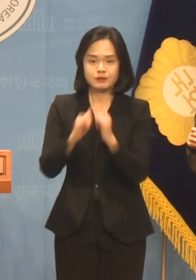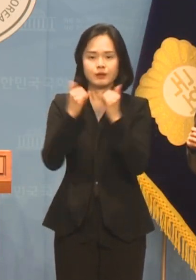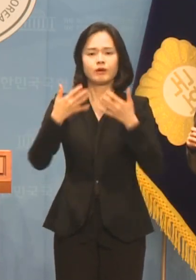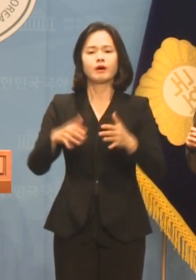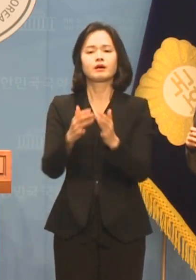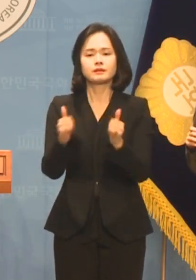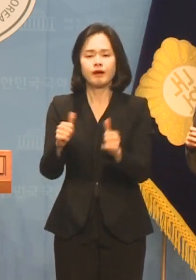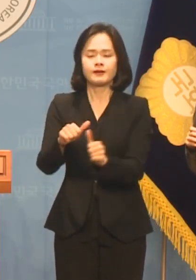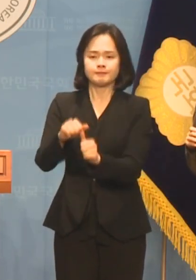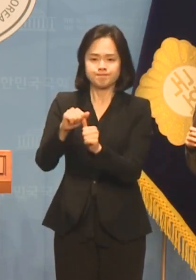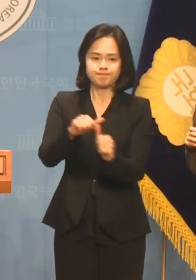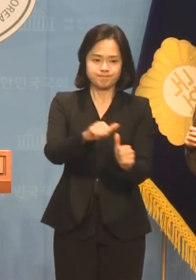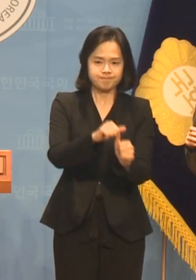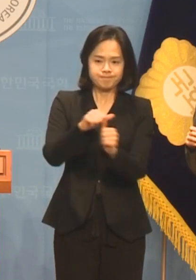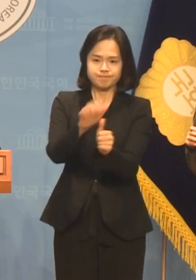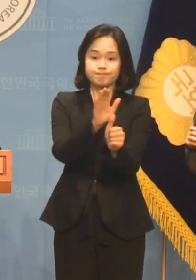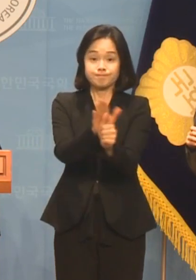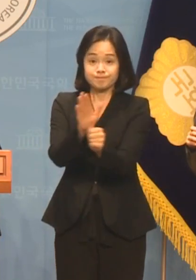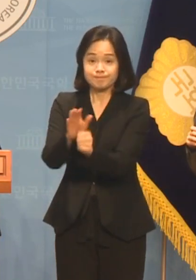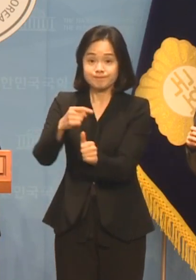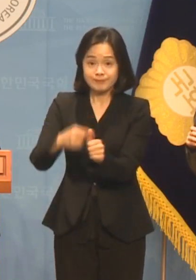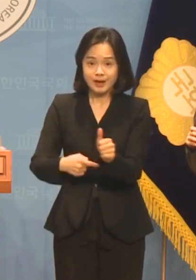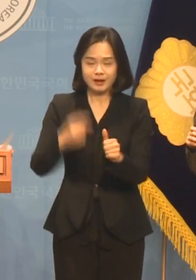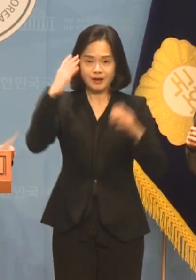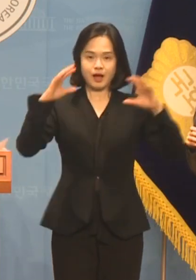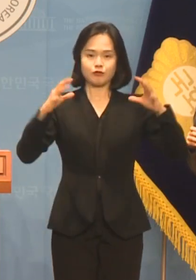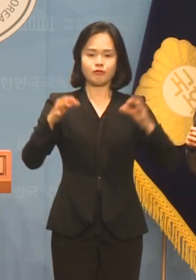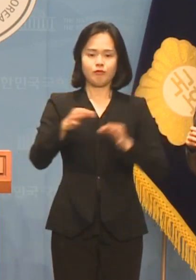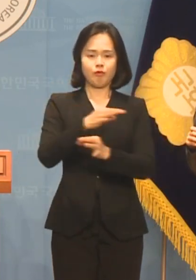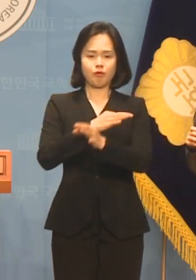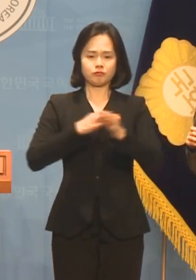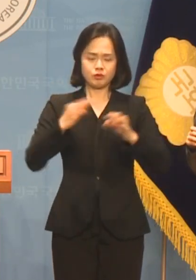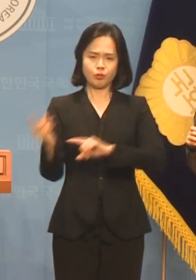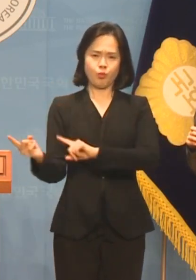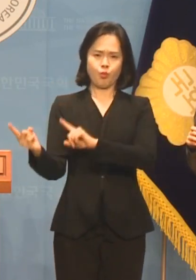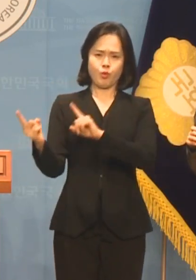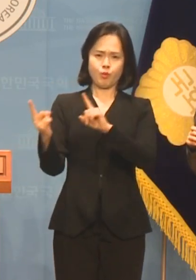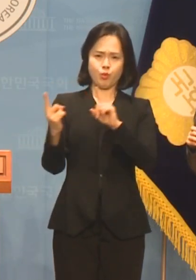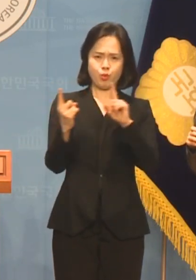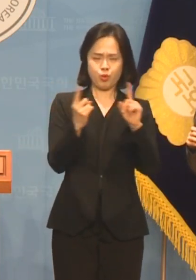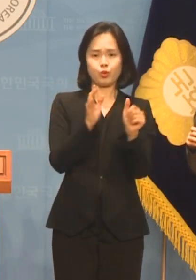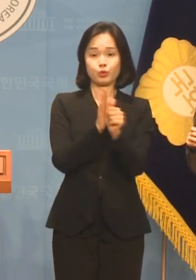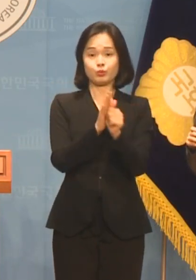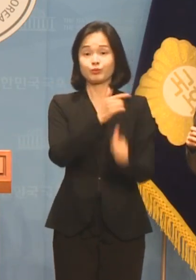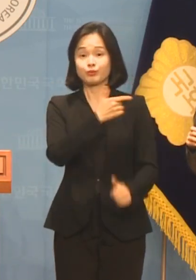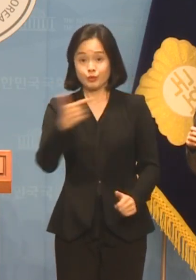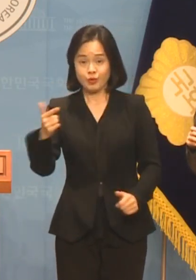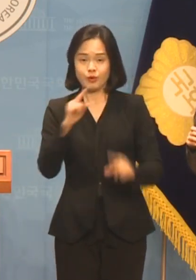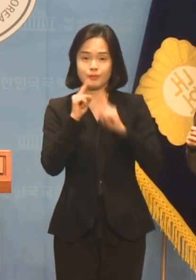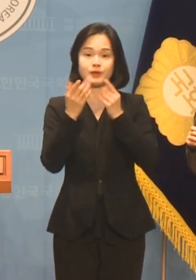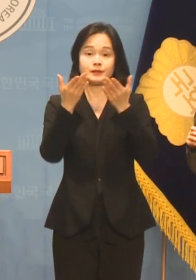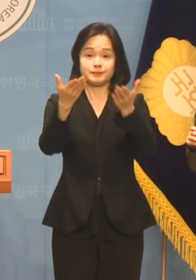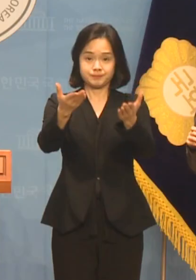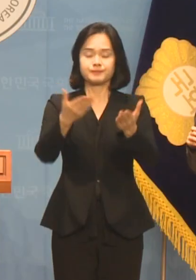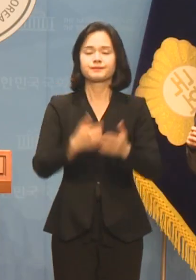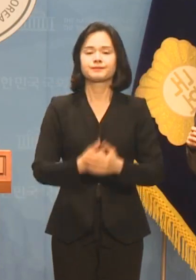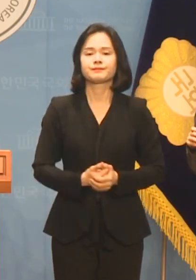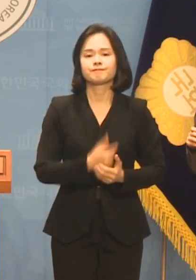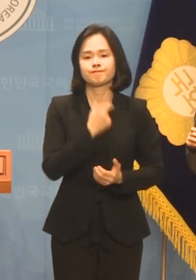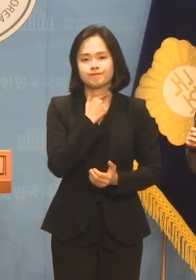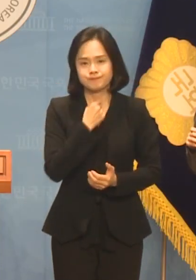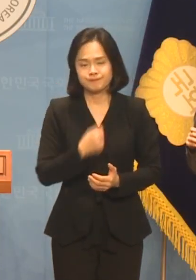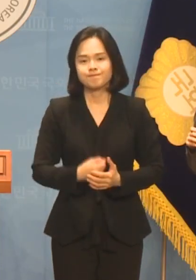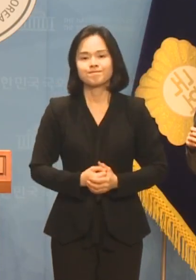대한민국의 경제도 살리는 일들을 해낼 수 있지 않을까 이렇게 생각하는 의미에서 오늘 기자회견을 통해서 여러분에게 이 사연을